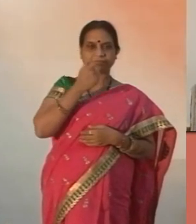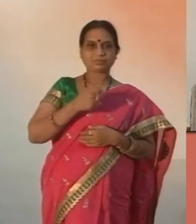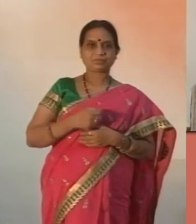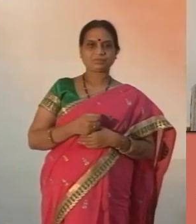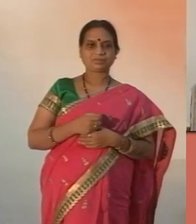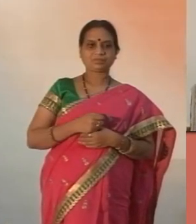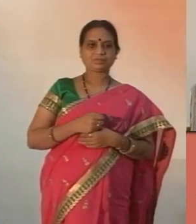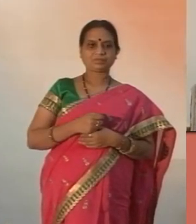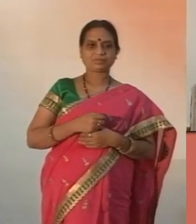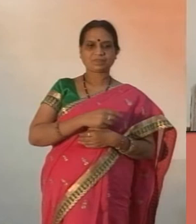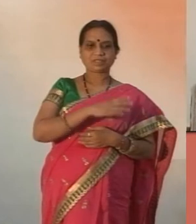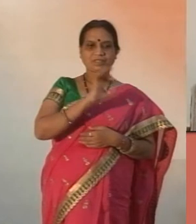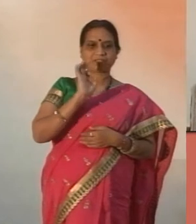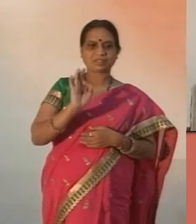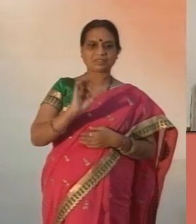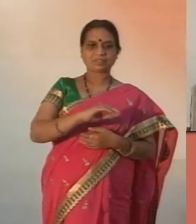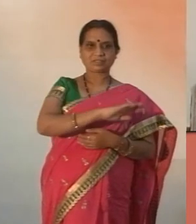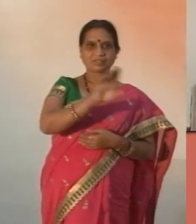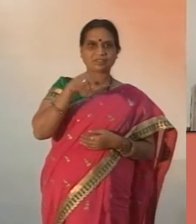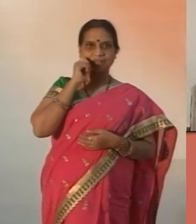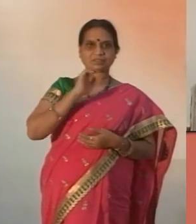अच्छे लोगों के संग में रहें